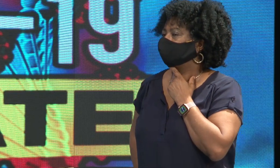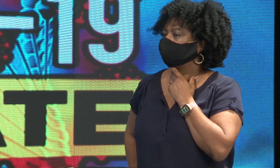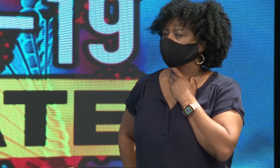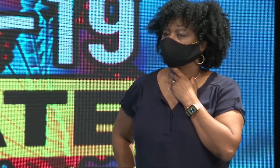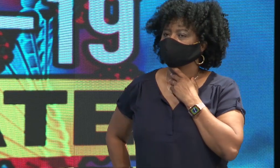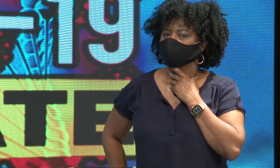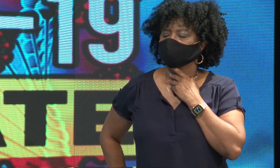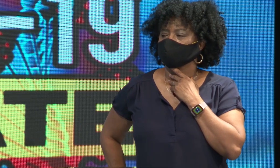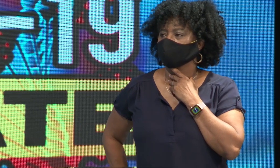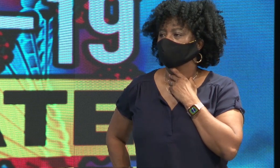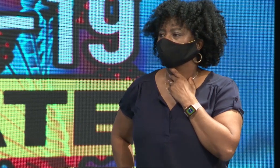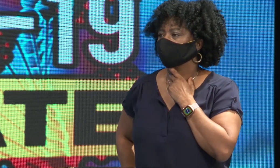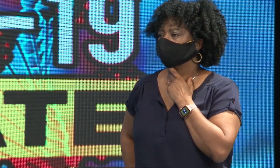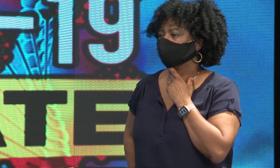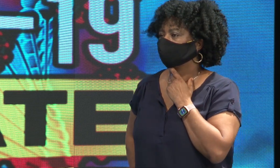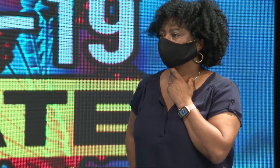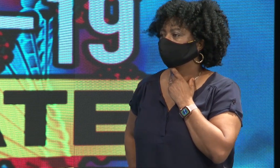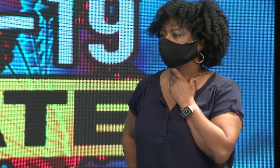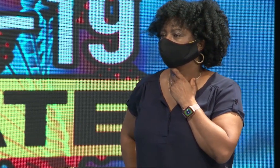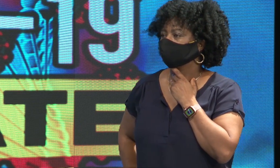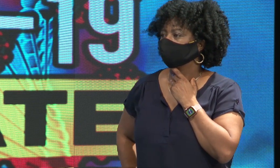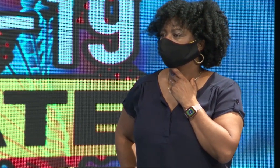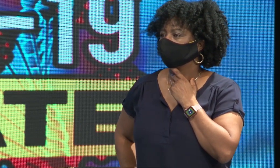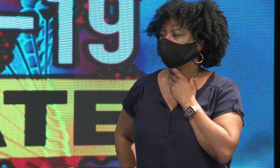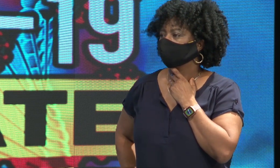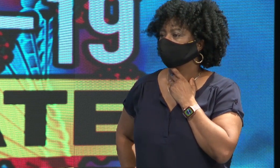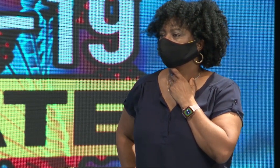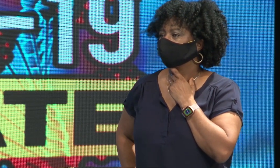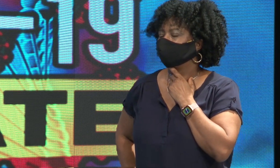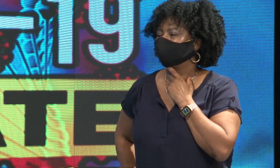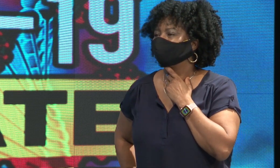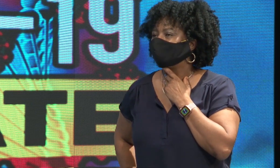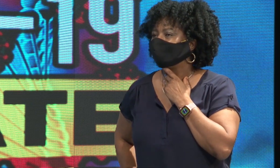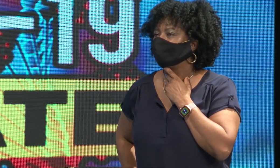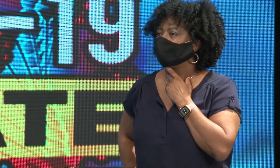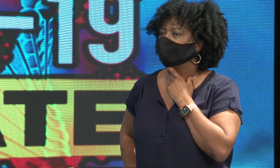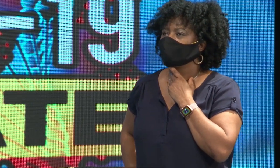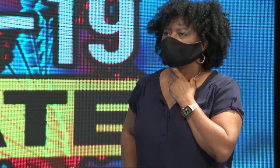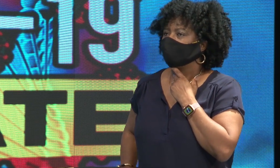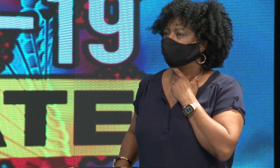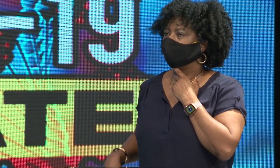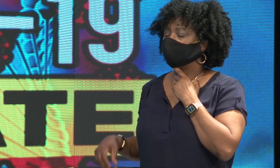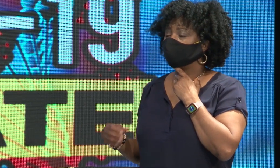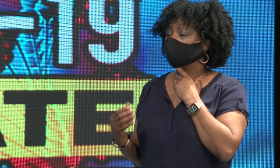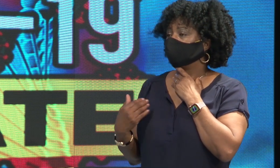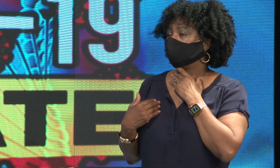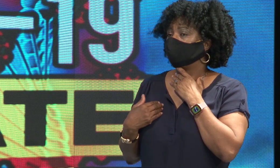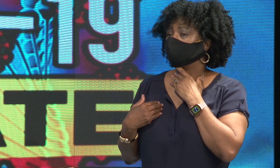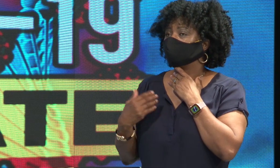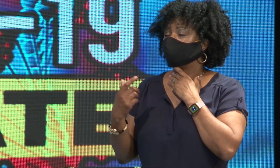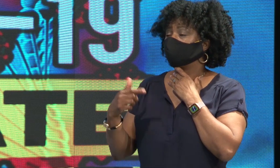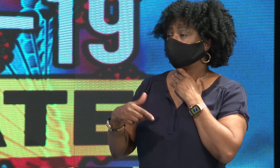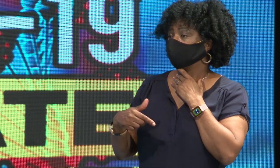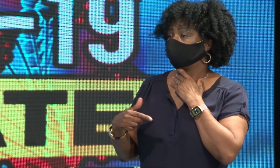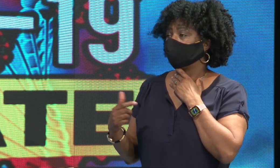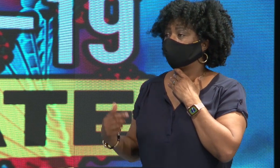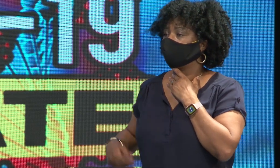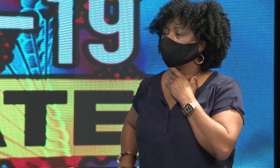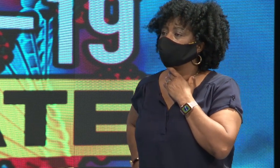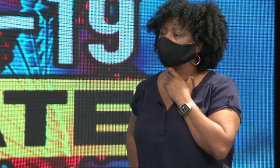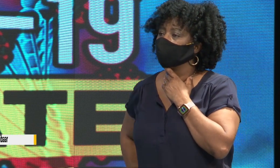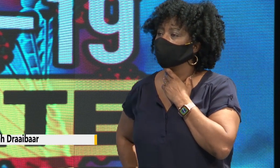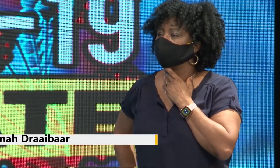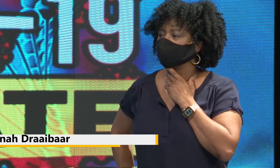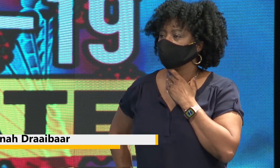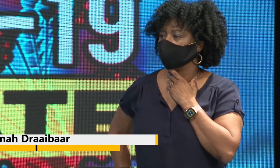dit moment adviseren als een van de influencers? Want dat ben jij ook. Wat moeten ze doen? Ja, voordat ik naar Suriname